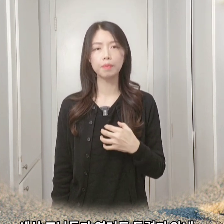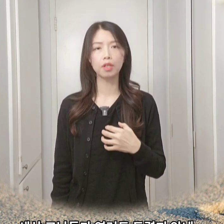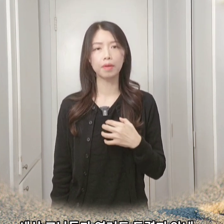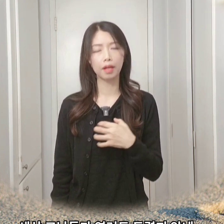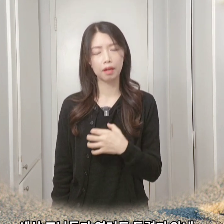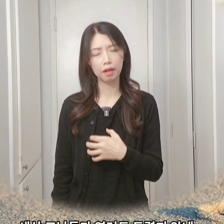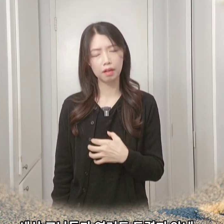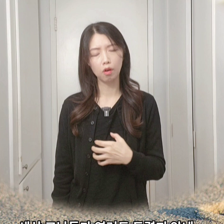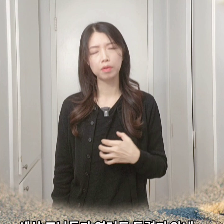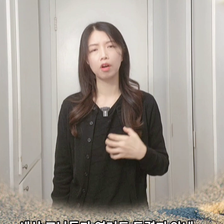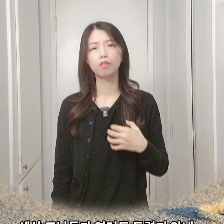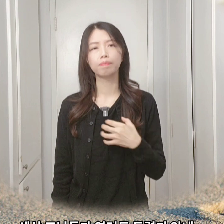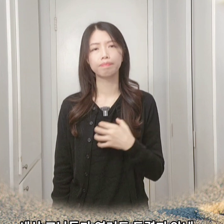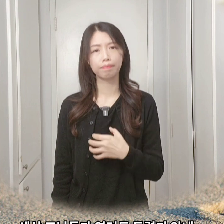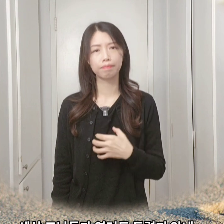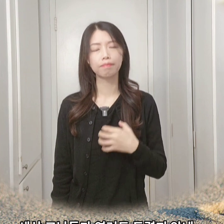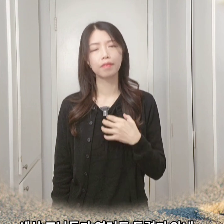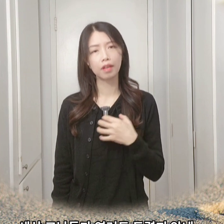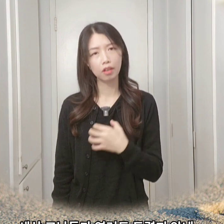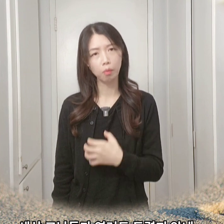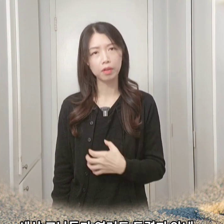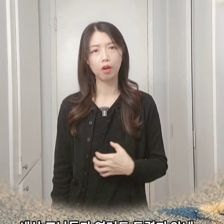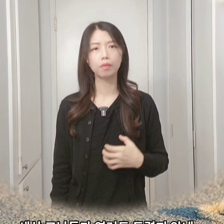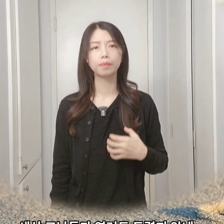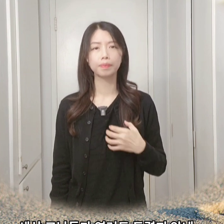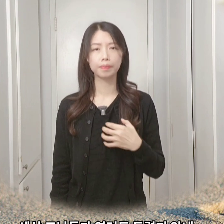지으시면서 하시면 됩니다. 염려.